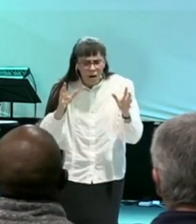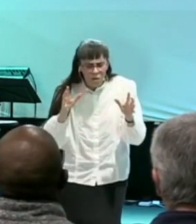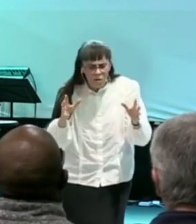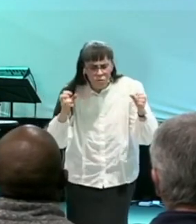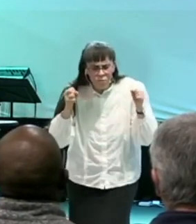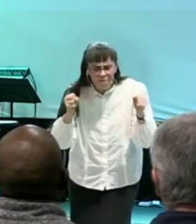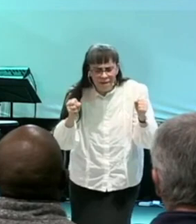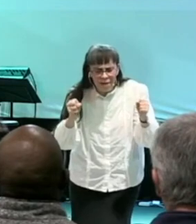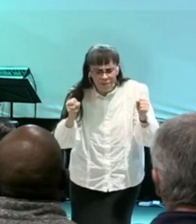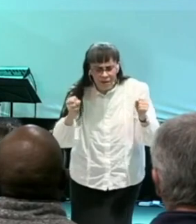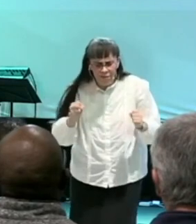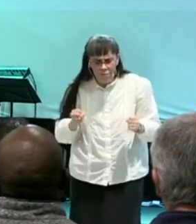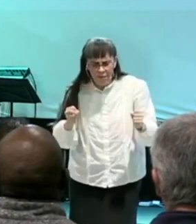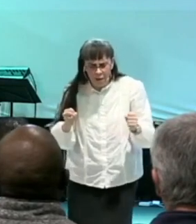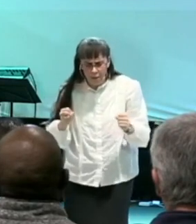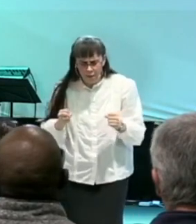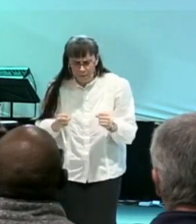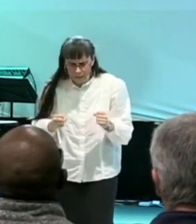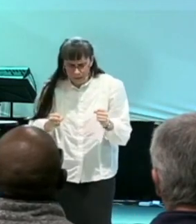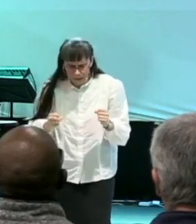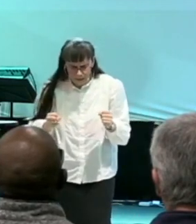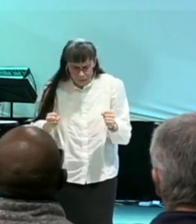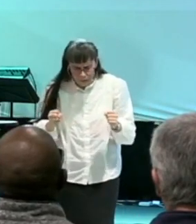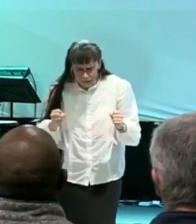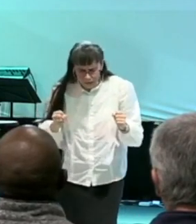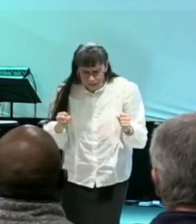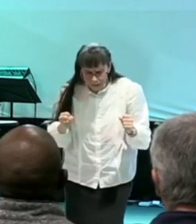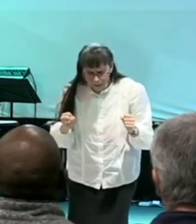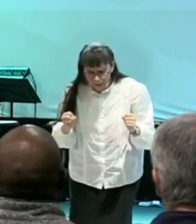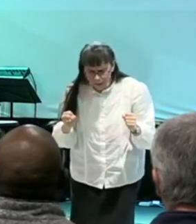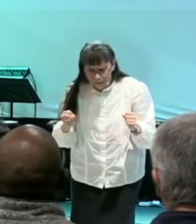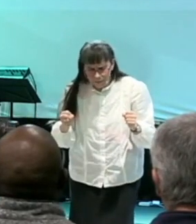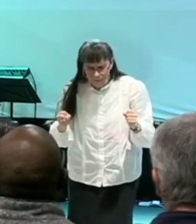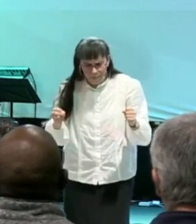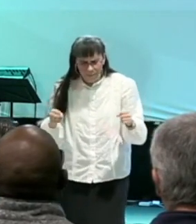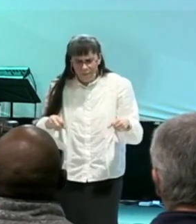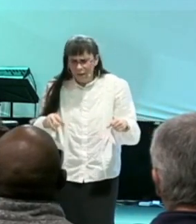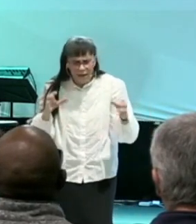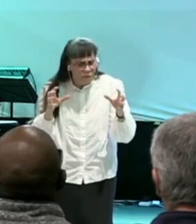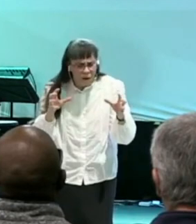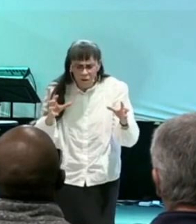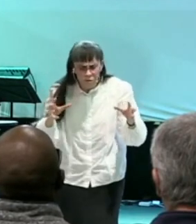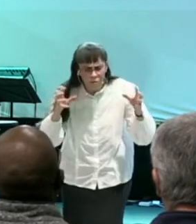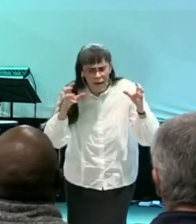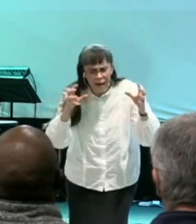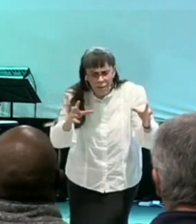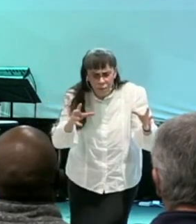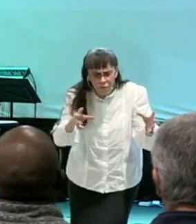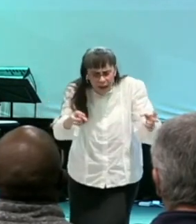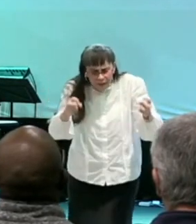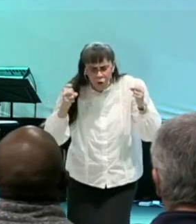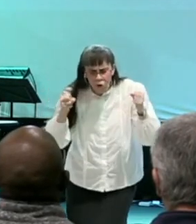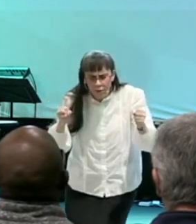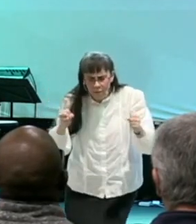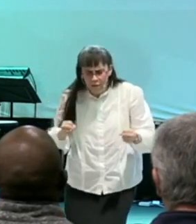que Dieu. Allow God to reveal himself to you as God. Laisse Dieu te faire entrer dans une nouvelle dimension que tu n'as pas encore connue. Allow God to help you